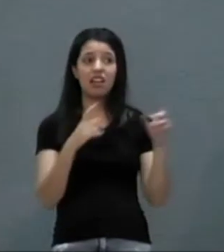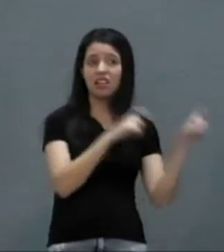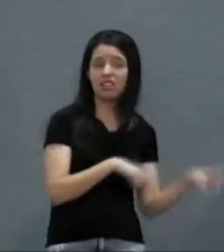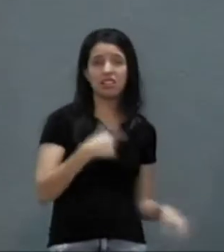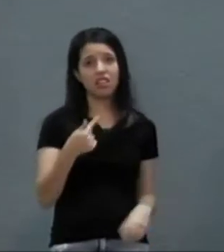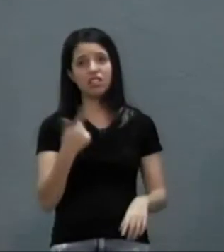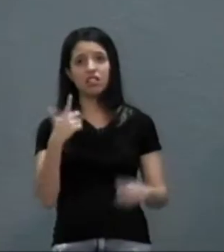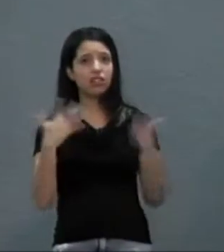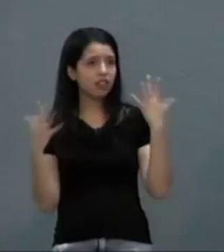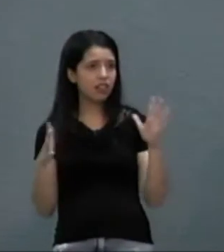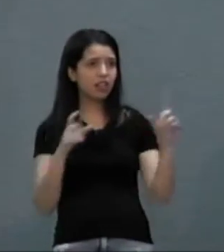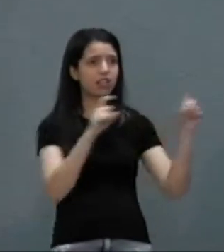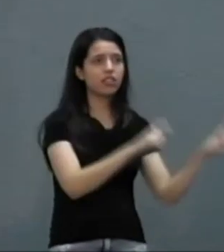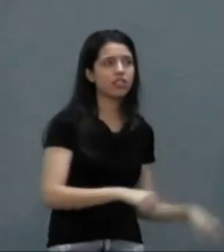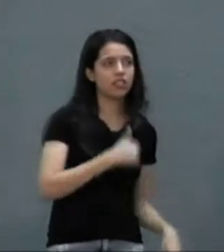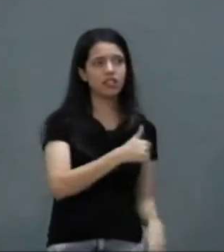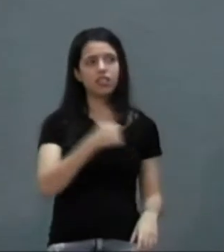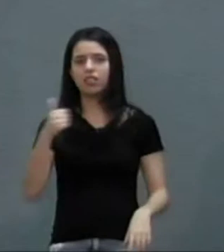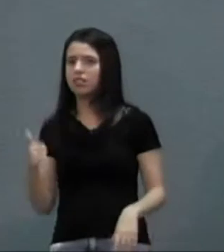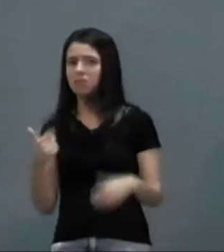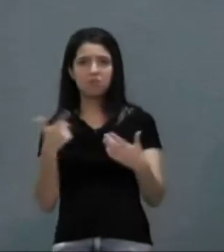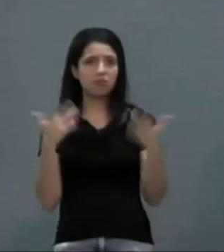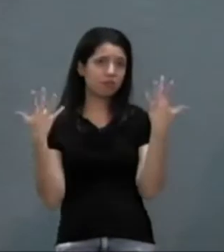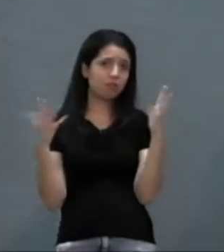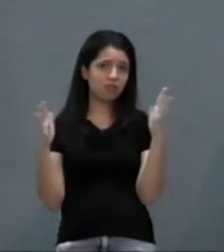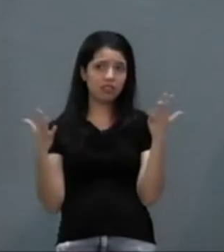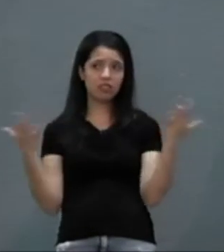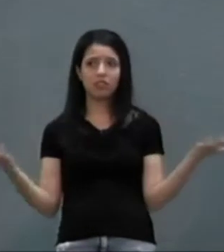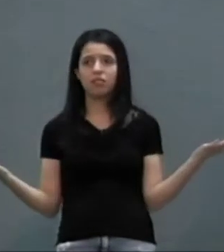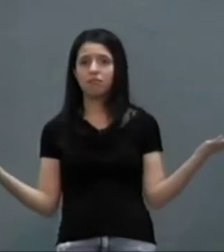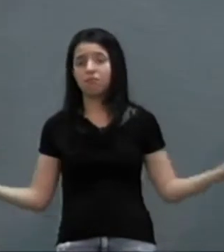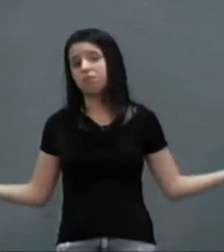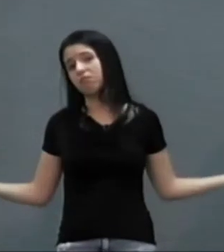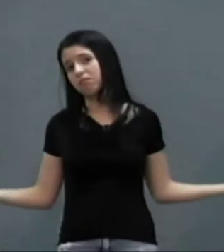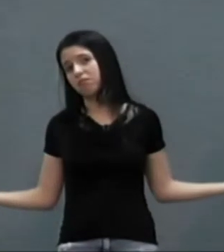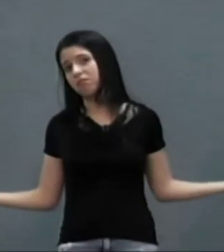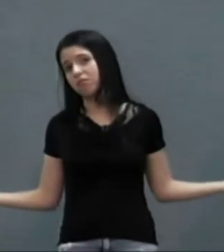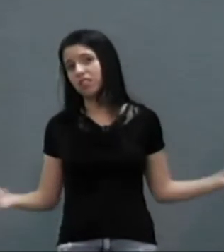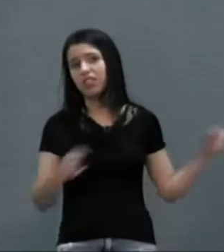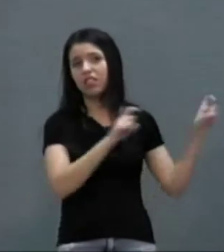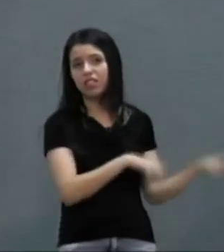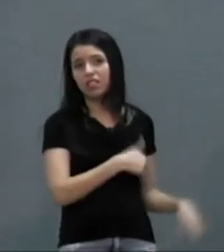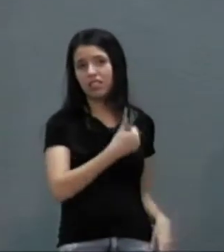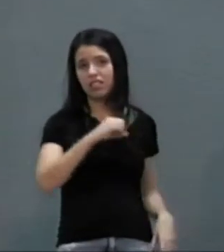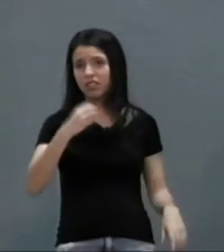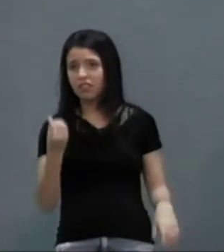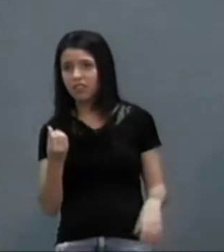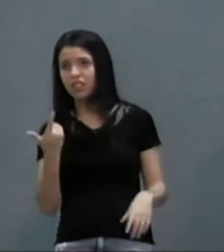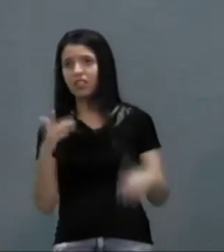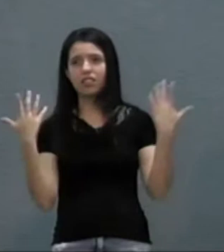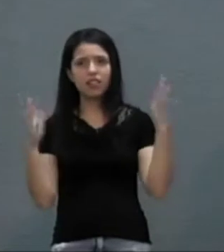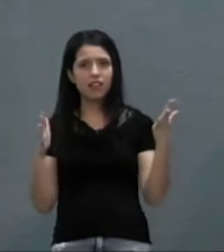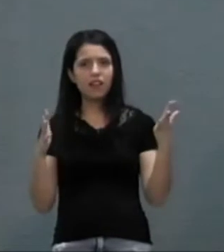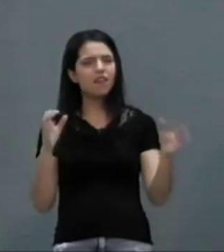não vai ter festa tão cedo. Setor de propriedade não vai ter festa. Matagago não tem festa. 196 não tem festa. Vamos quebrar o